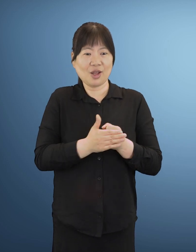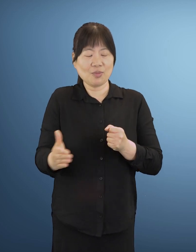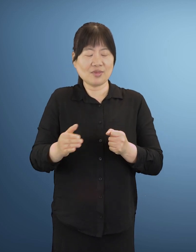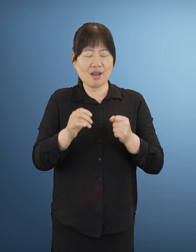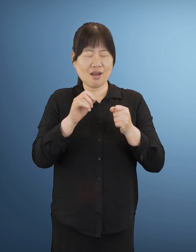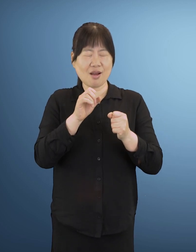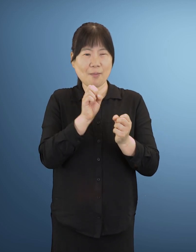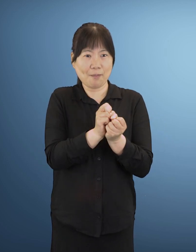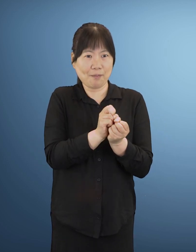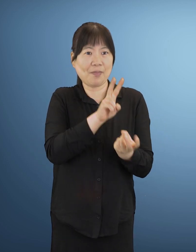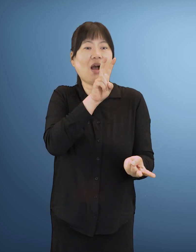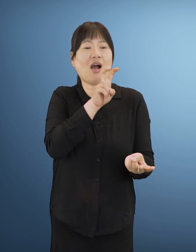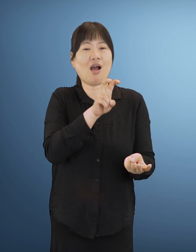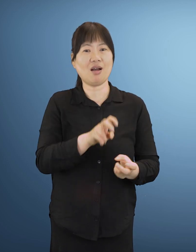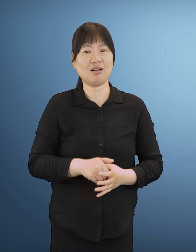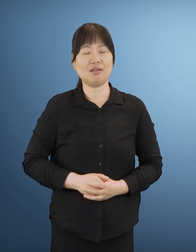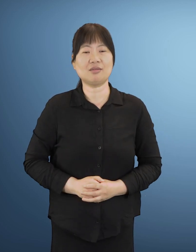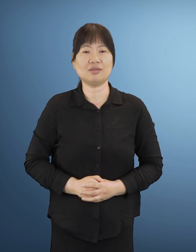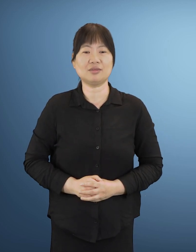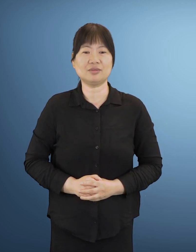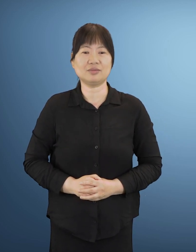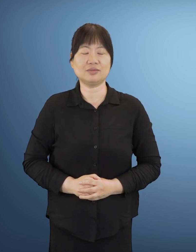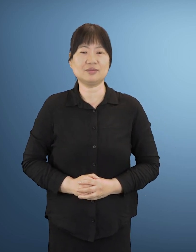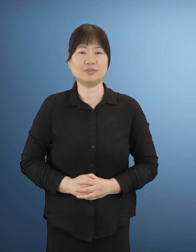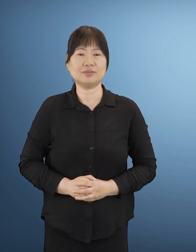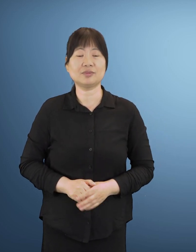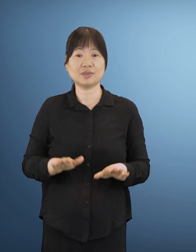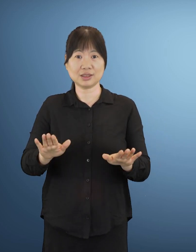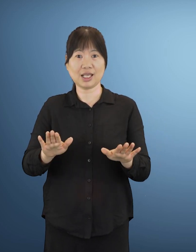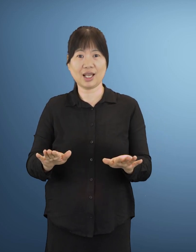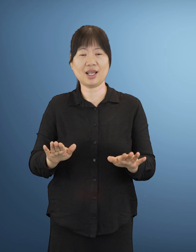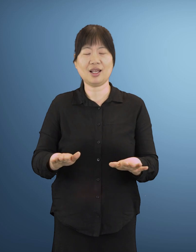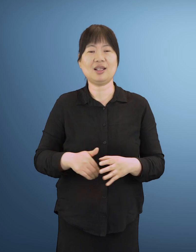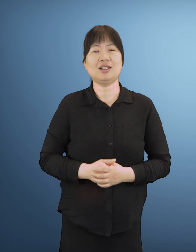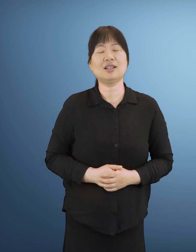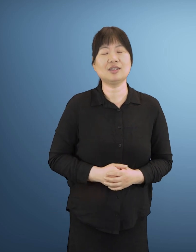놀라고, 이렇게 된 거예요. 자, 그러면